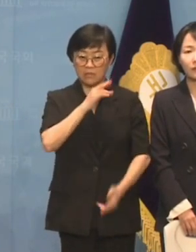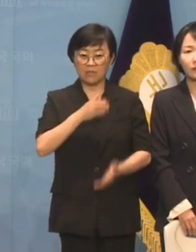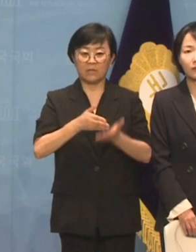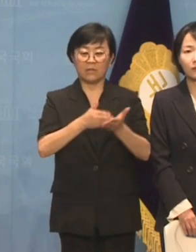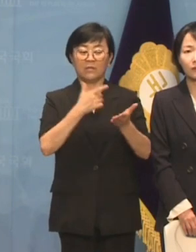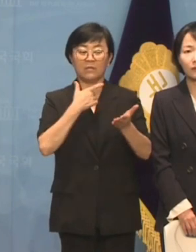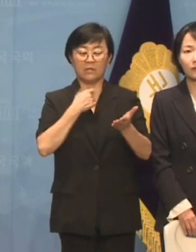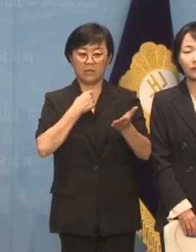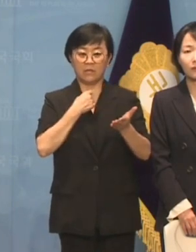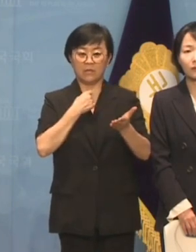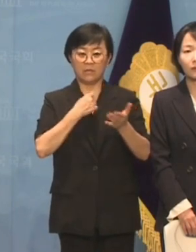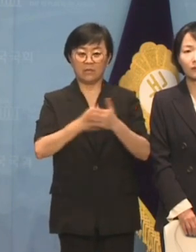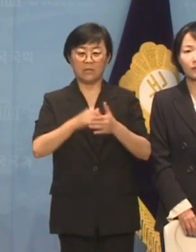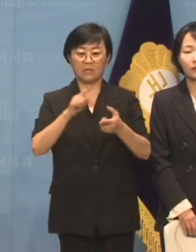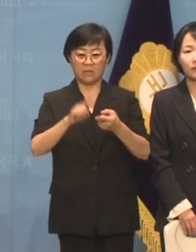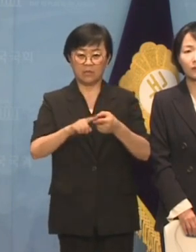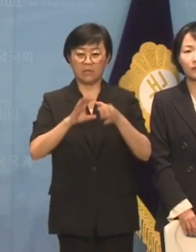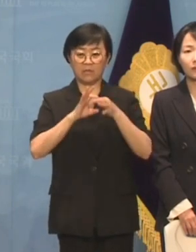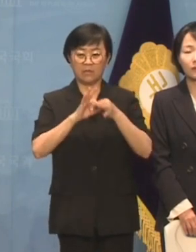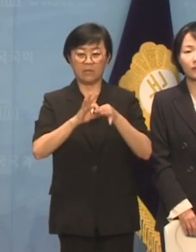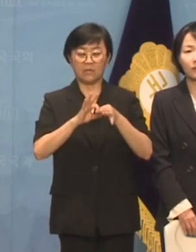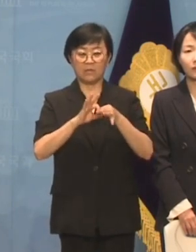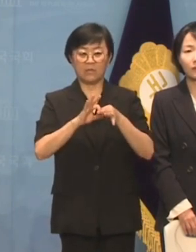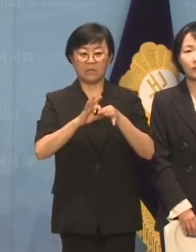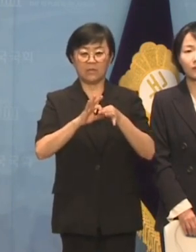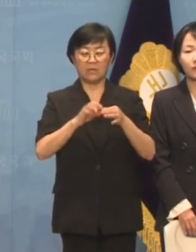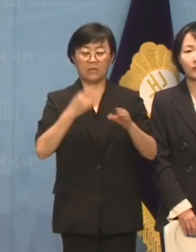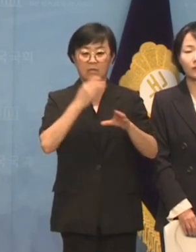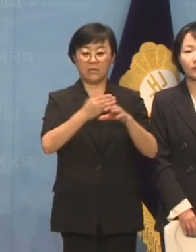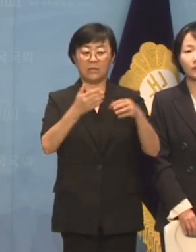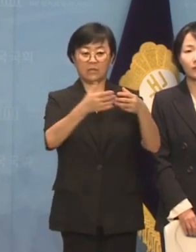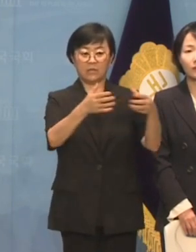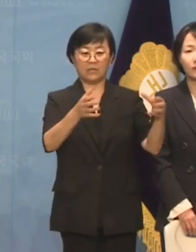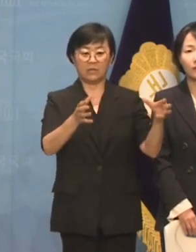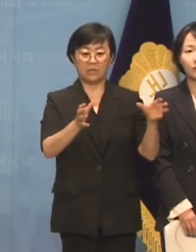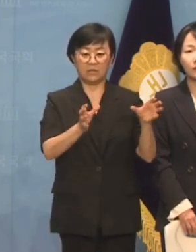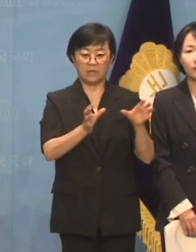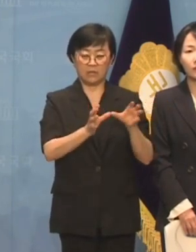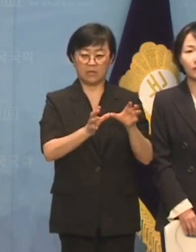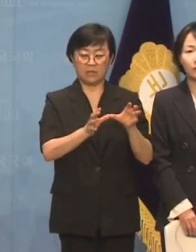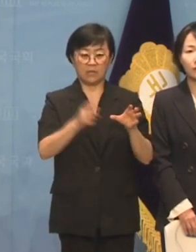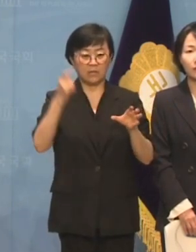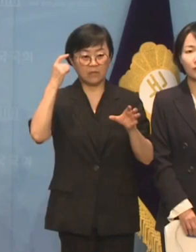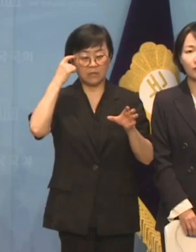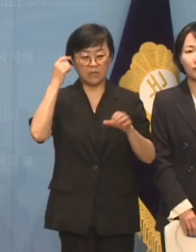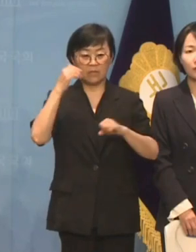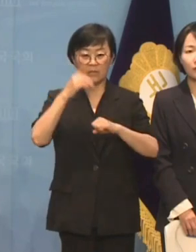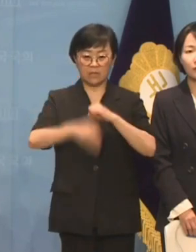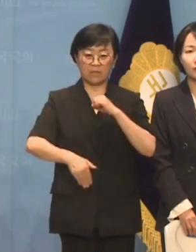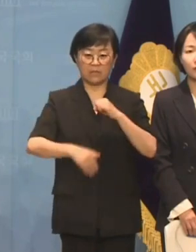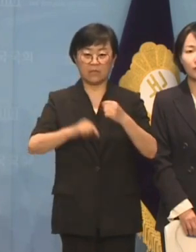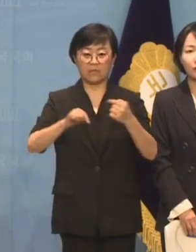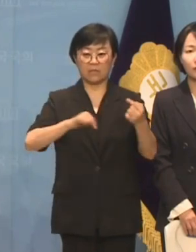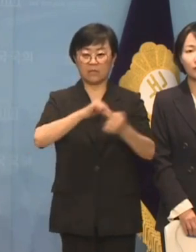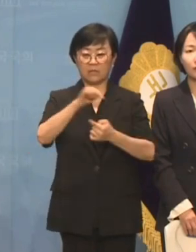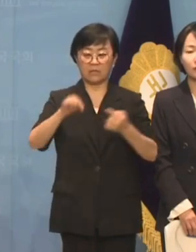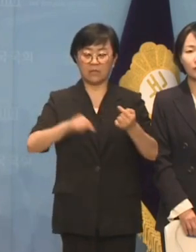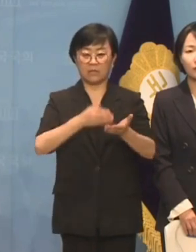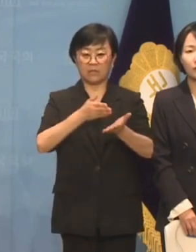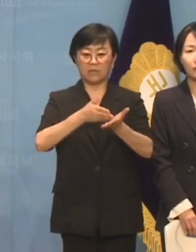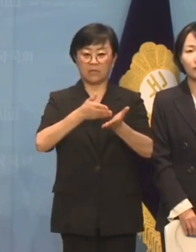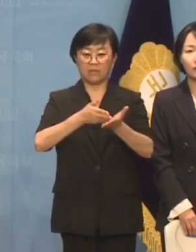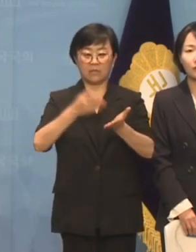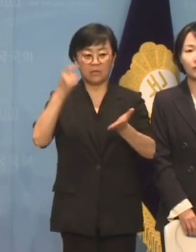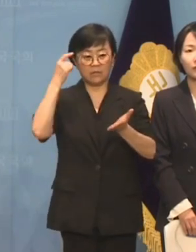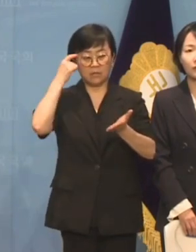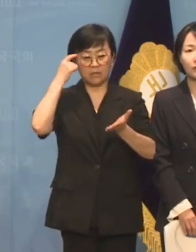의문을 제기하지 않을 수 없습니다. 이 부분과 관련해서도 우리 민주당에서 왜 이렇게 됐는지